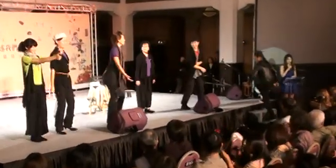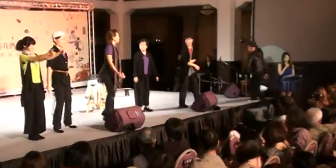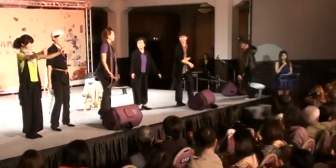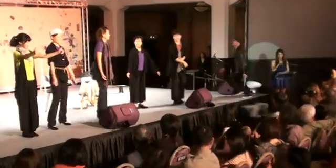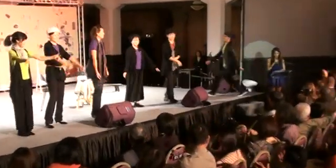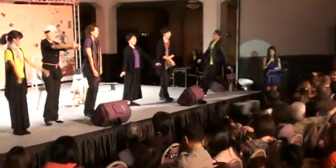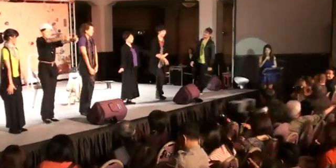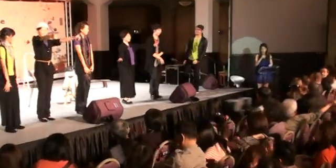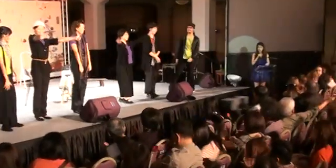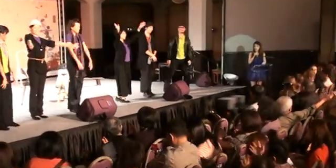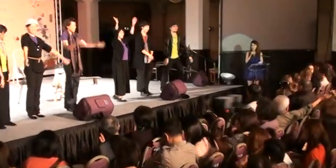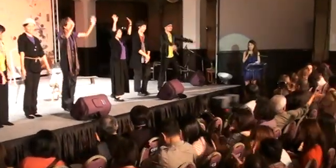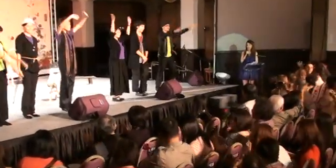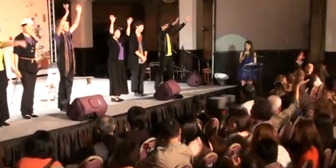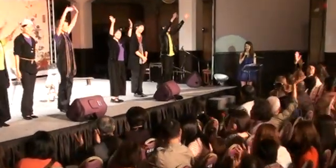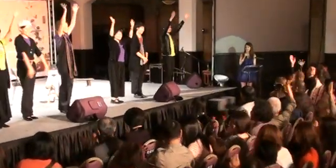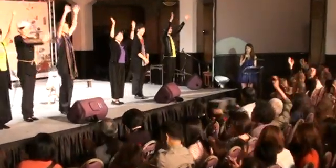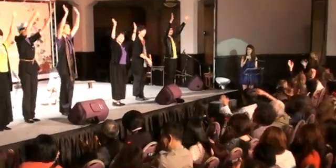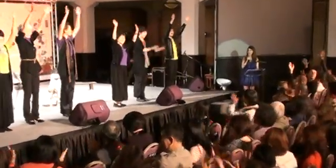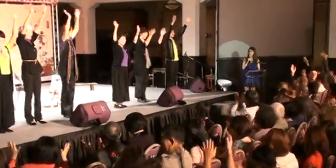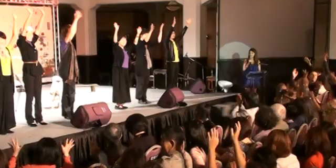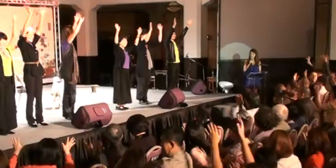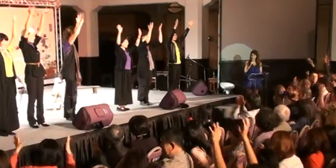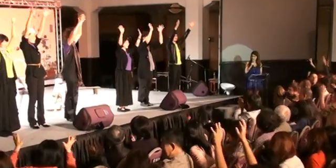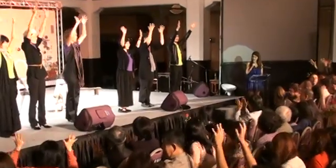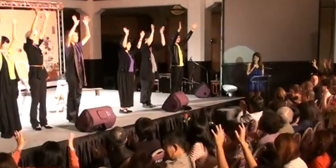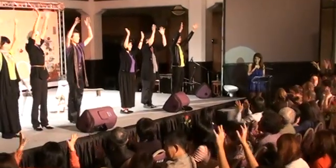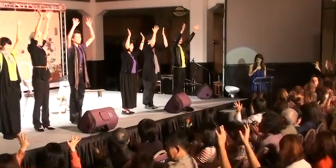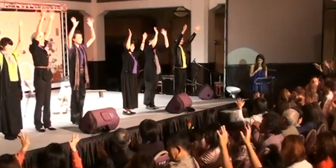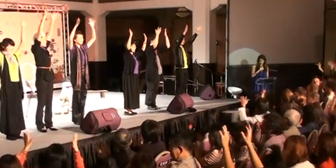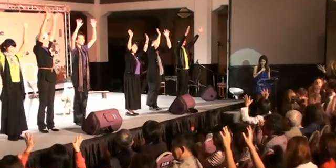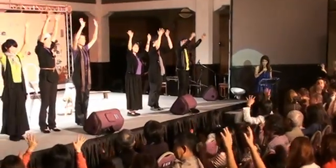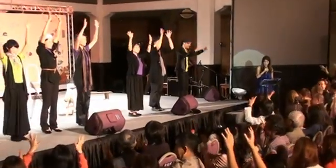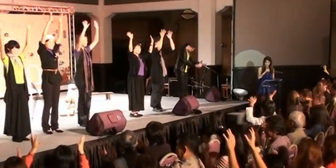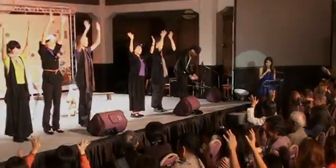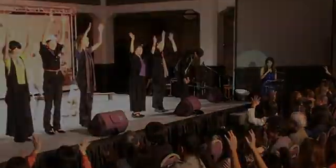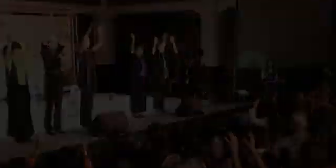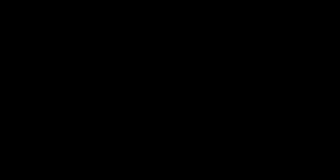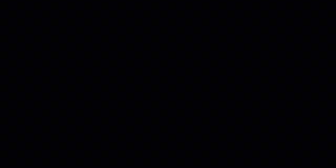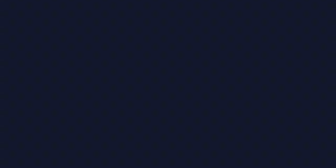for those who love poetry. Thank you, Wen.